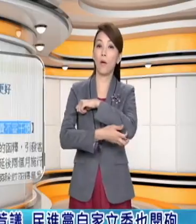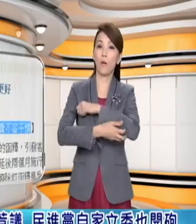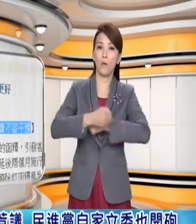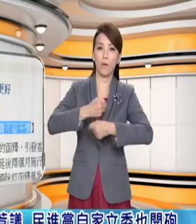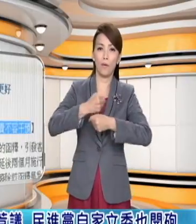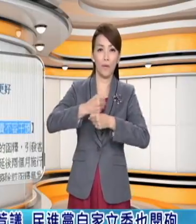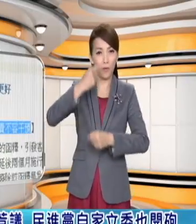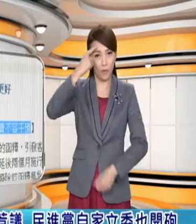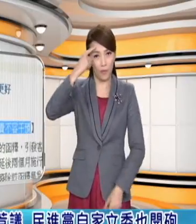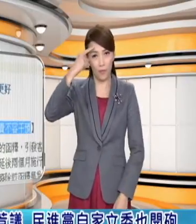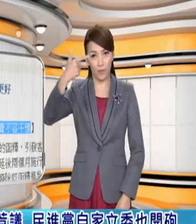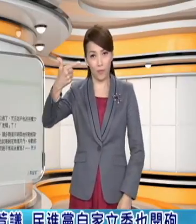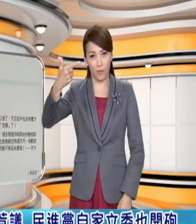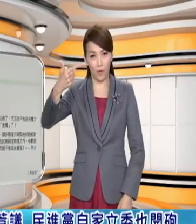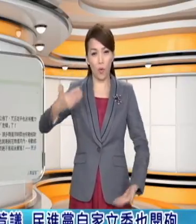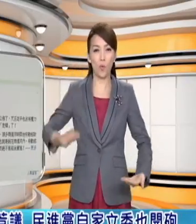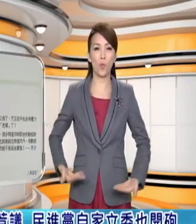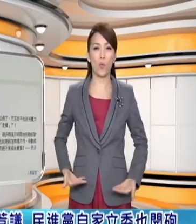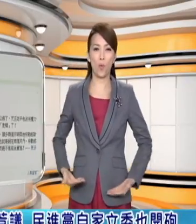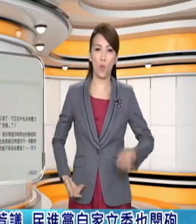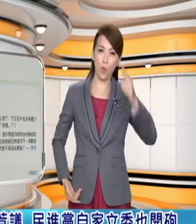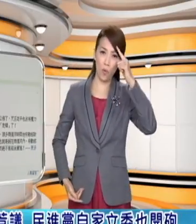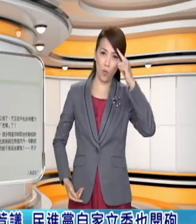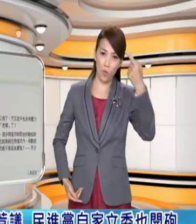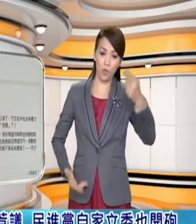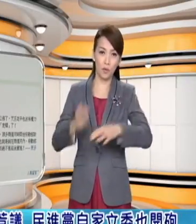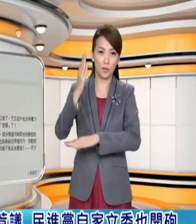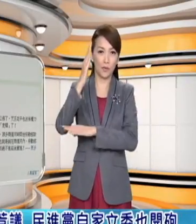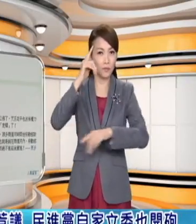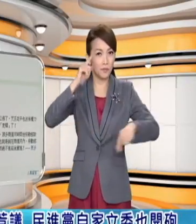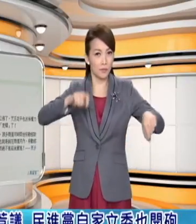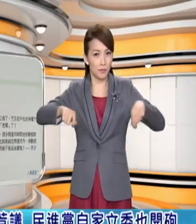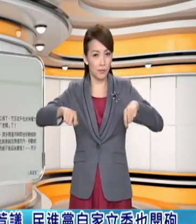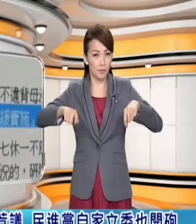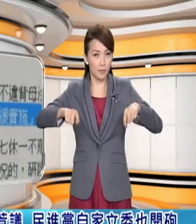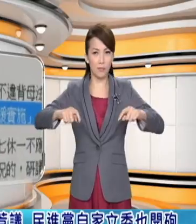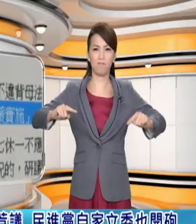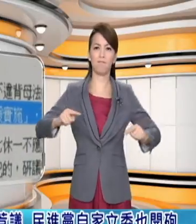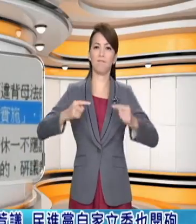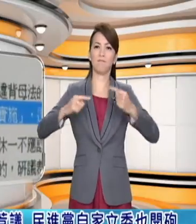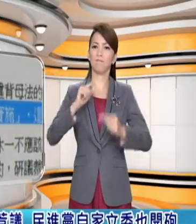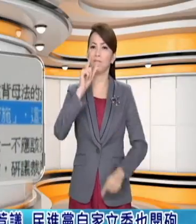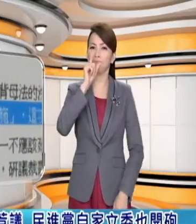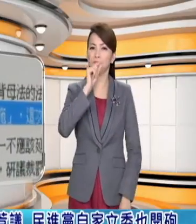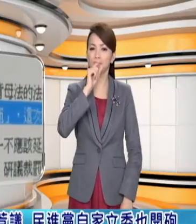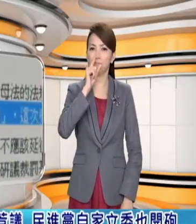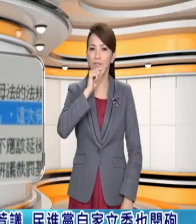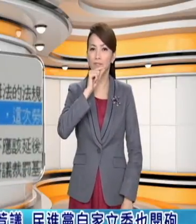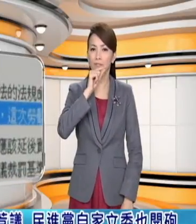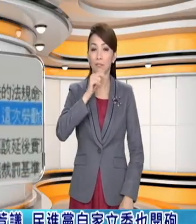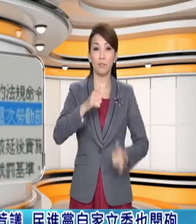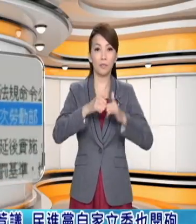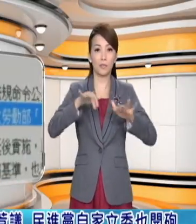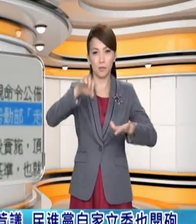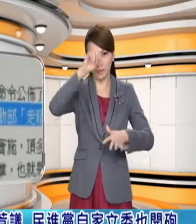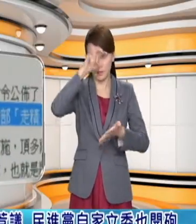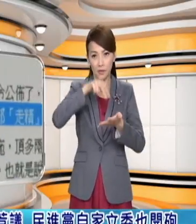劳工上六休一的政策引发争议不断，就连自家人民进党立